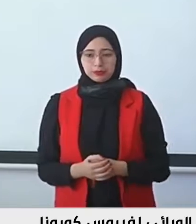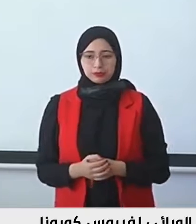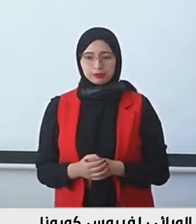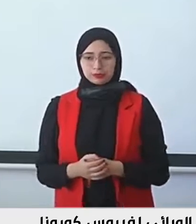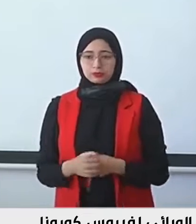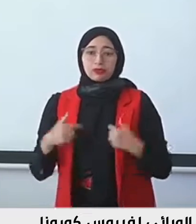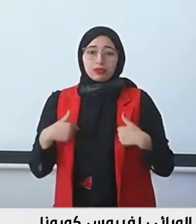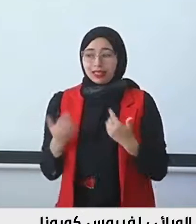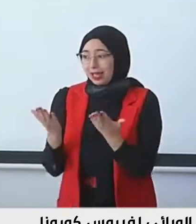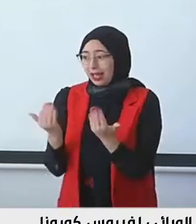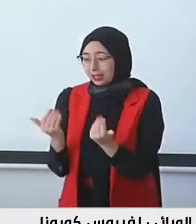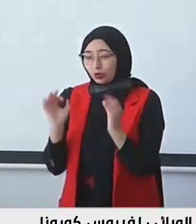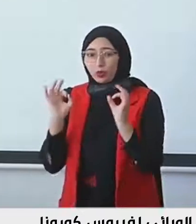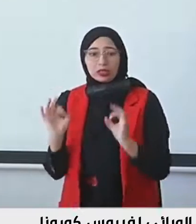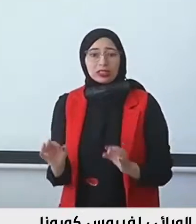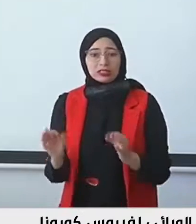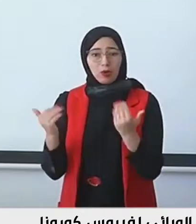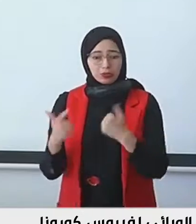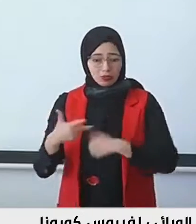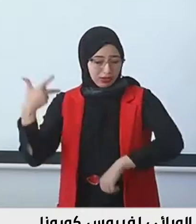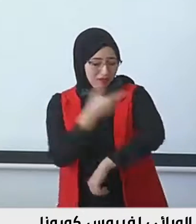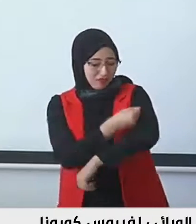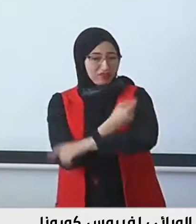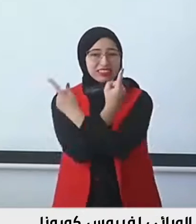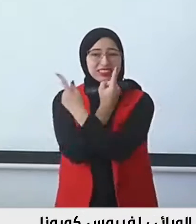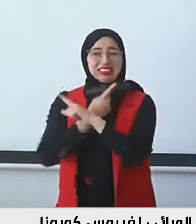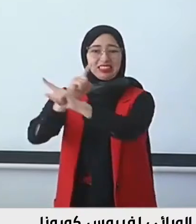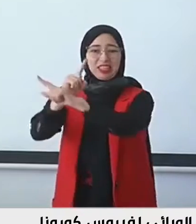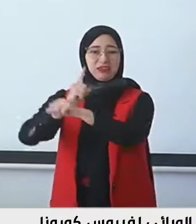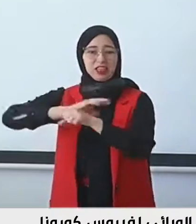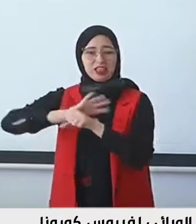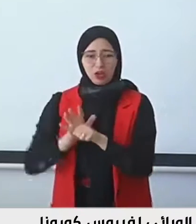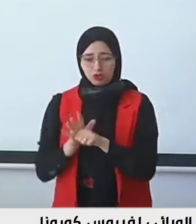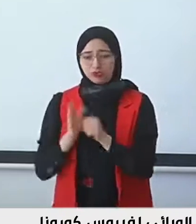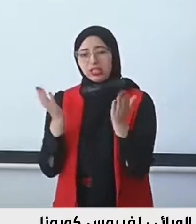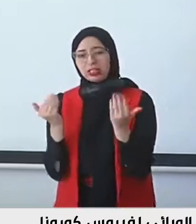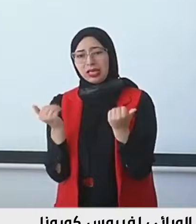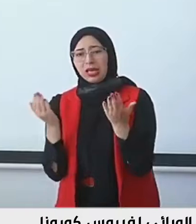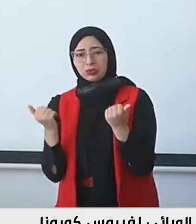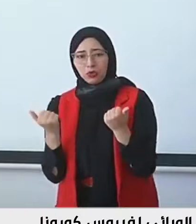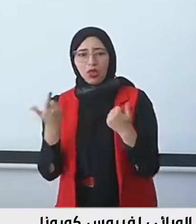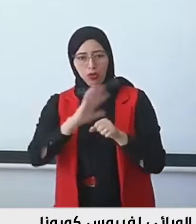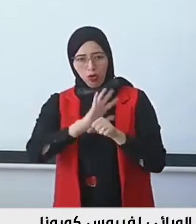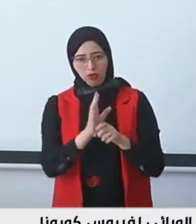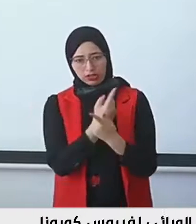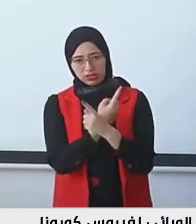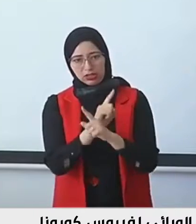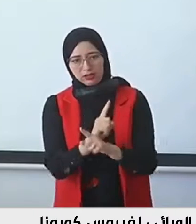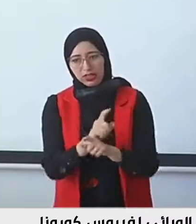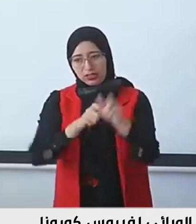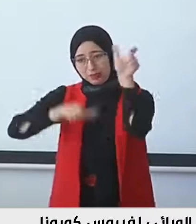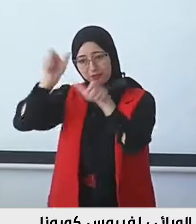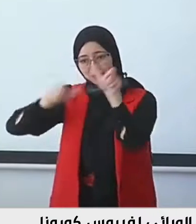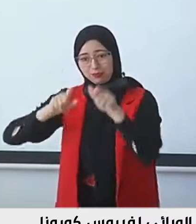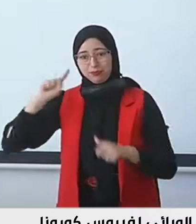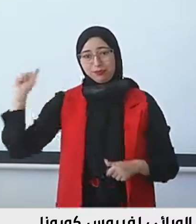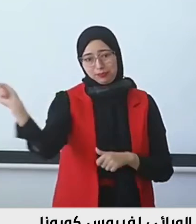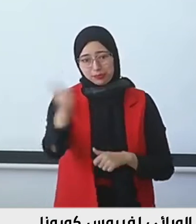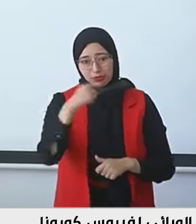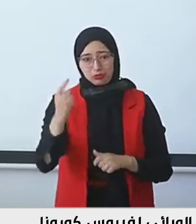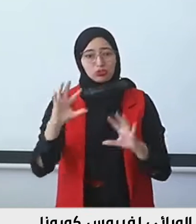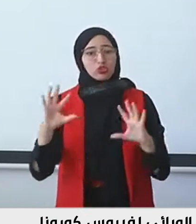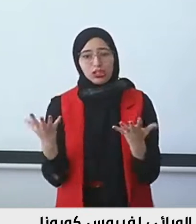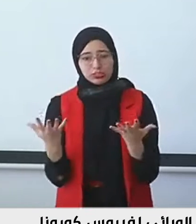وفي انتظار وجود تلقيح ناجح ضد المرض هذايا، ما علينا كان